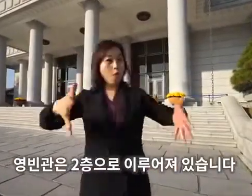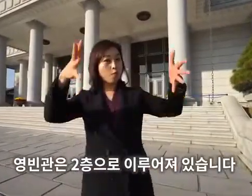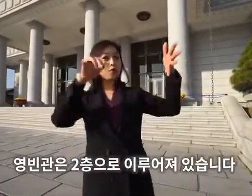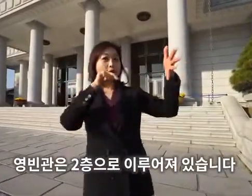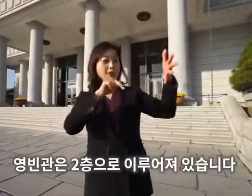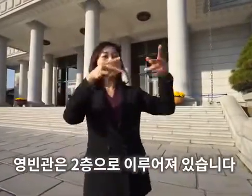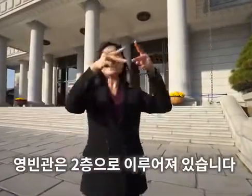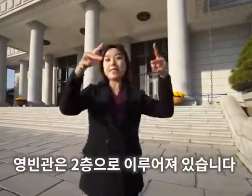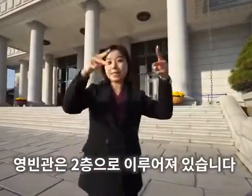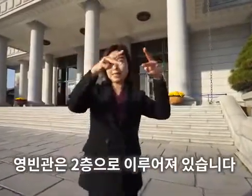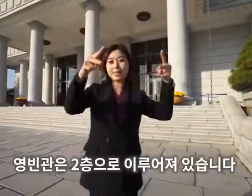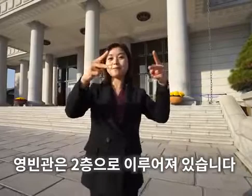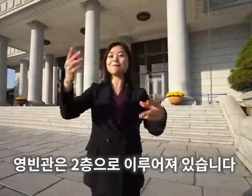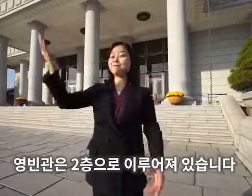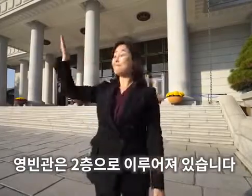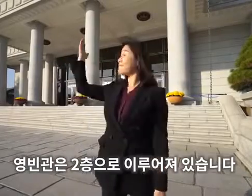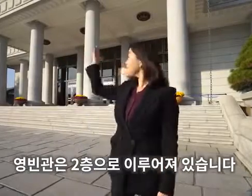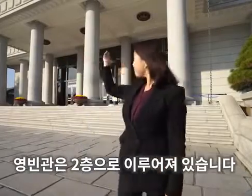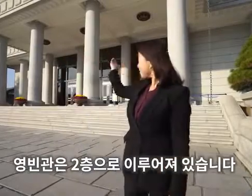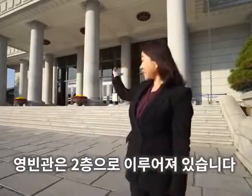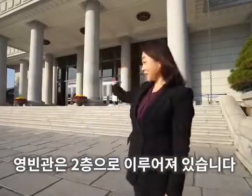영빈관은 2층으로 이루어져 있습니다.